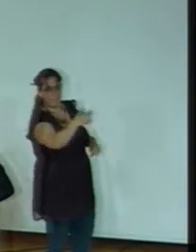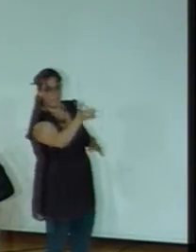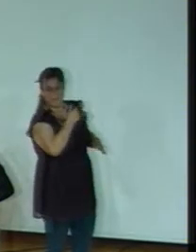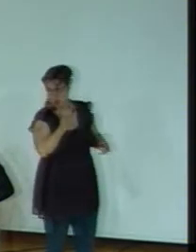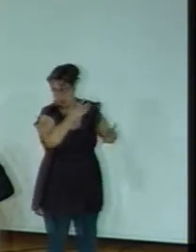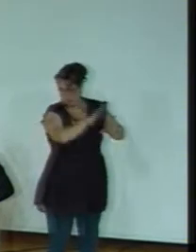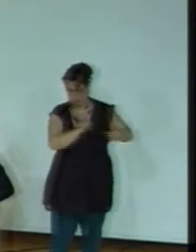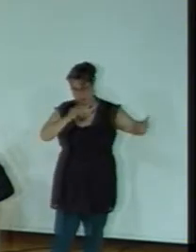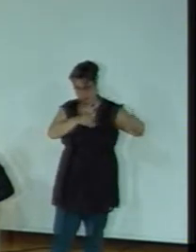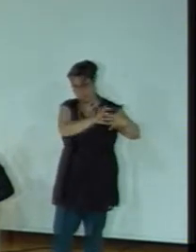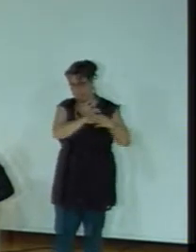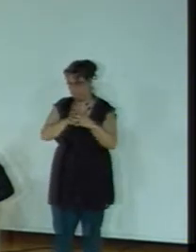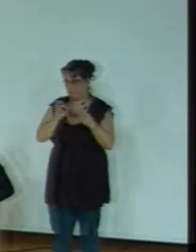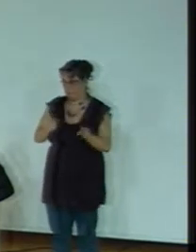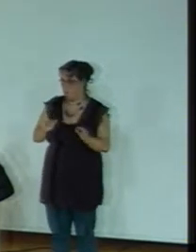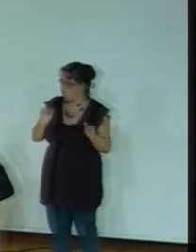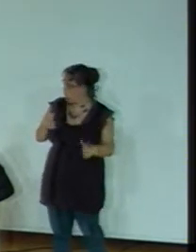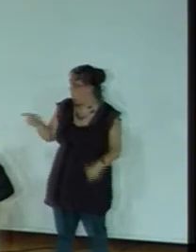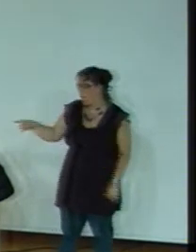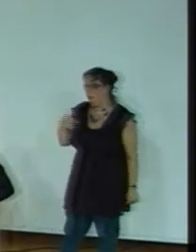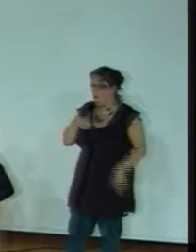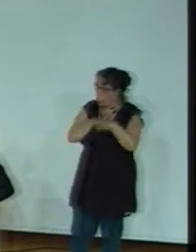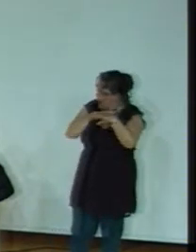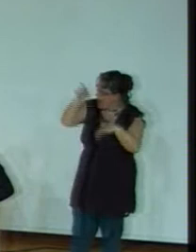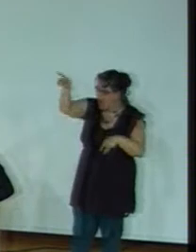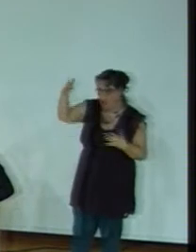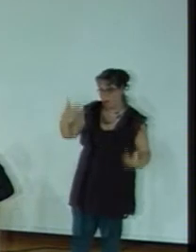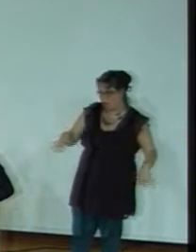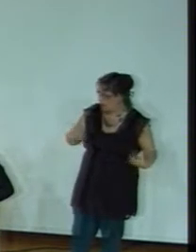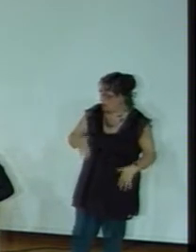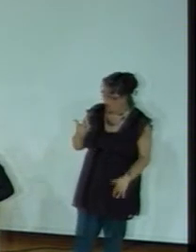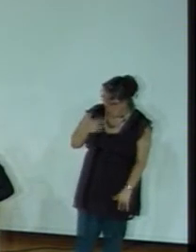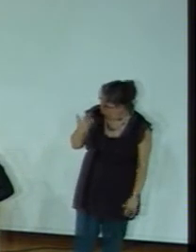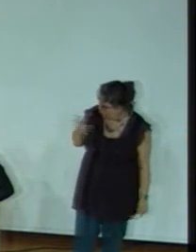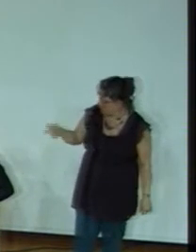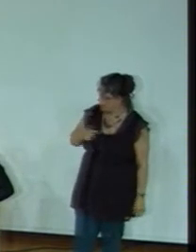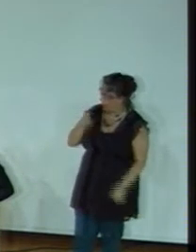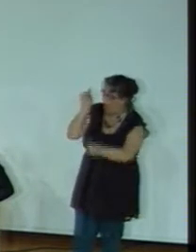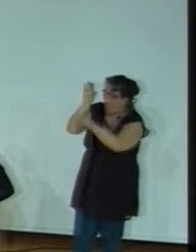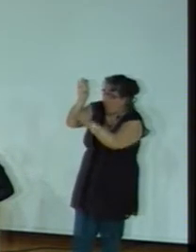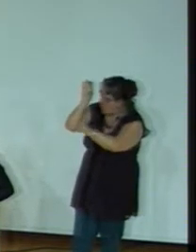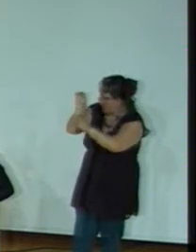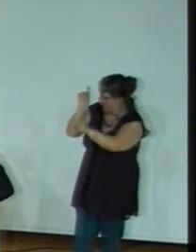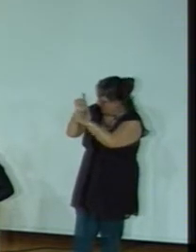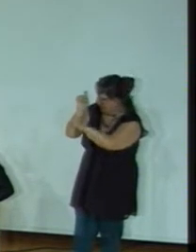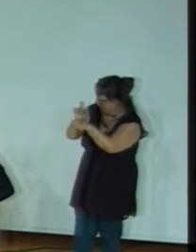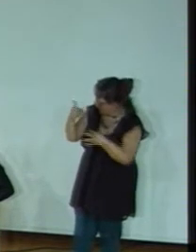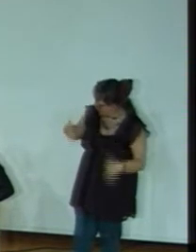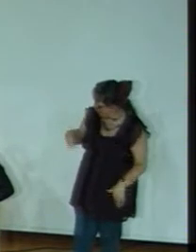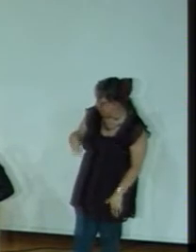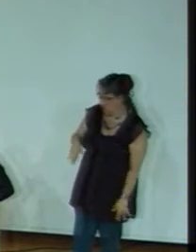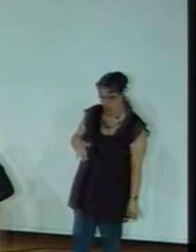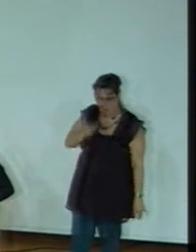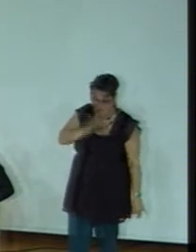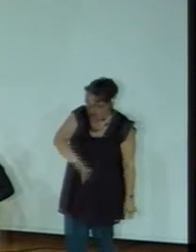C'est que vous êtes un peu méchant avec les politiques. C'est dur d'être politique et d'assumer certaines fonctions.